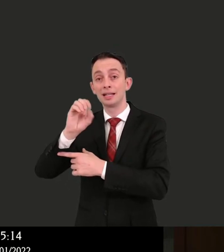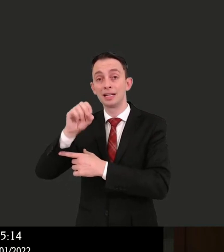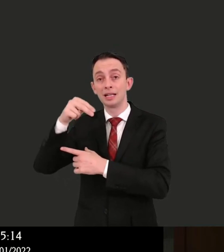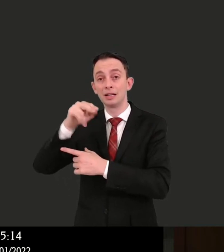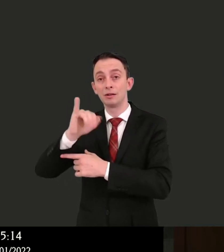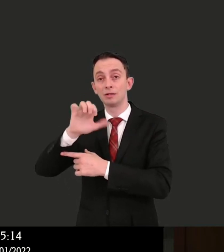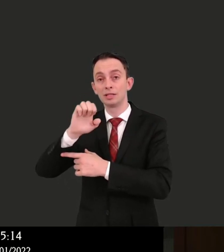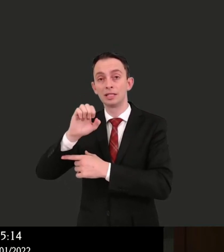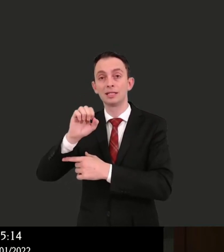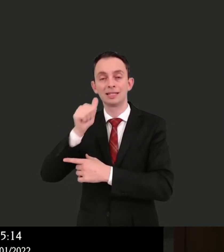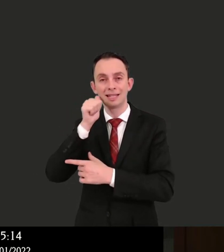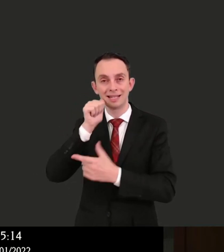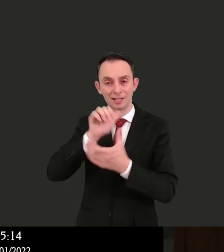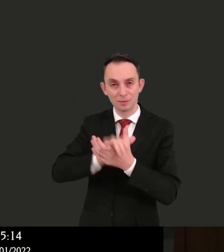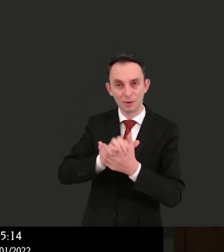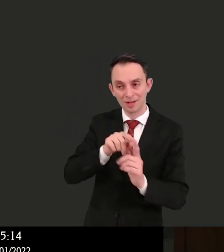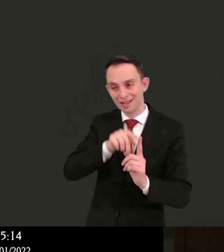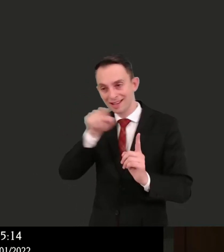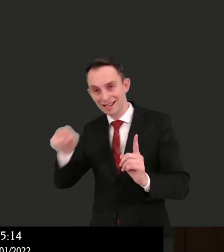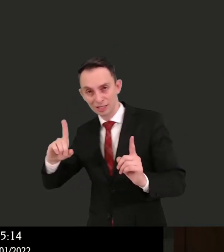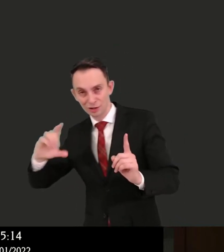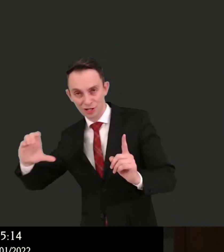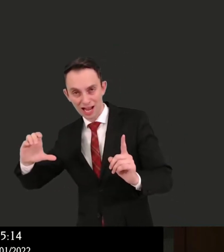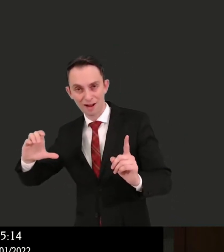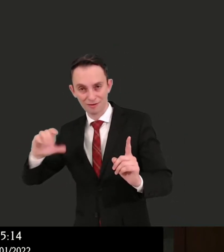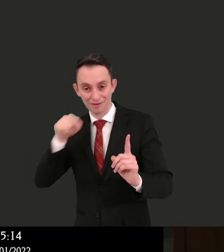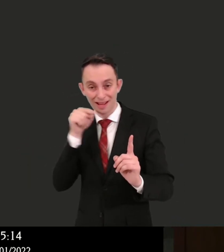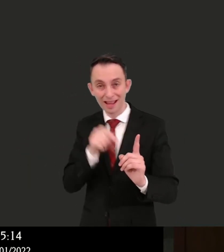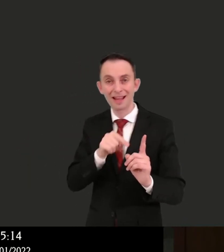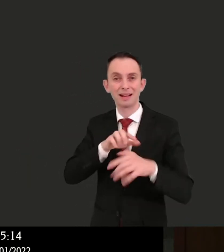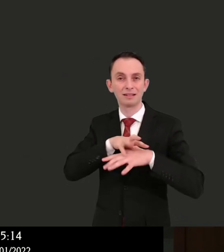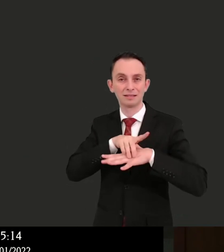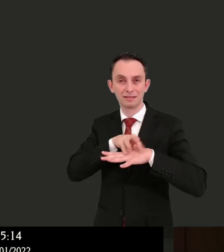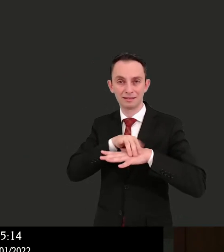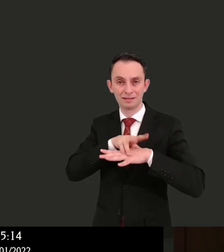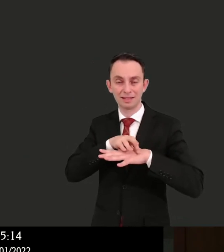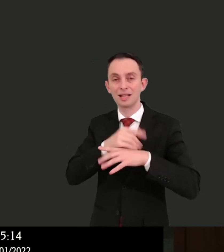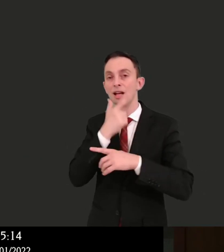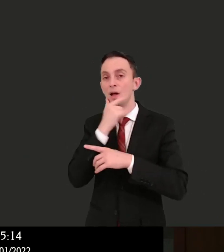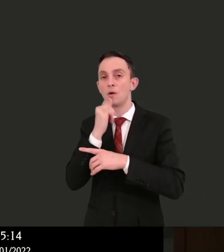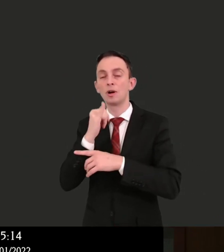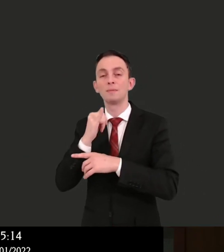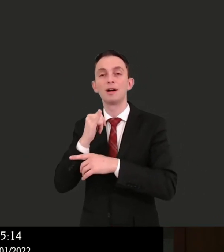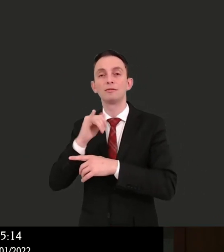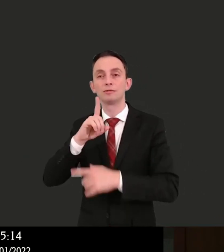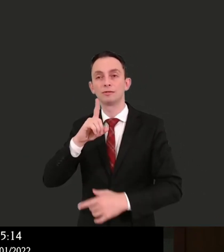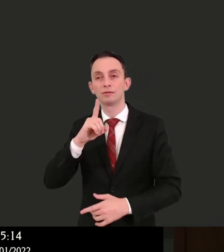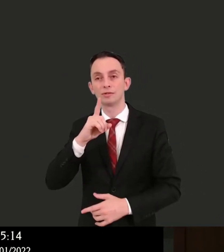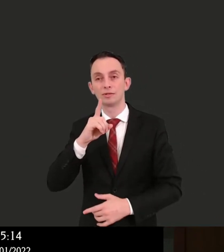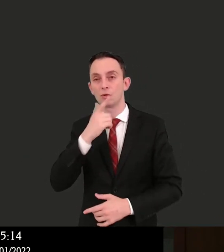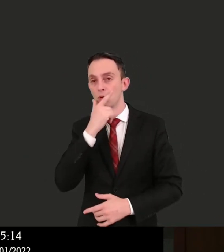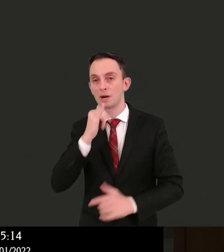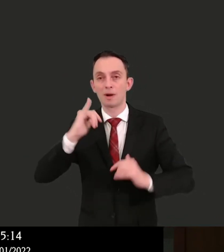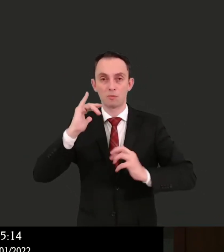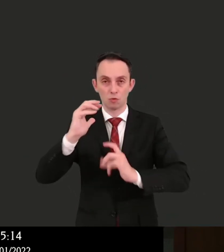de Serra Talhada, está enferma. Irmão Caetano da Silva, músico de Porto Feliz, São Paulo, está enfermo.